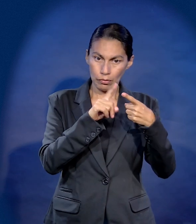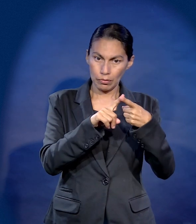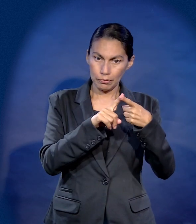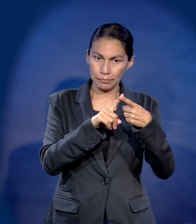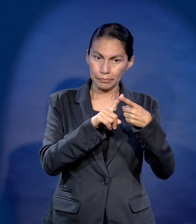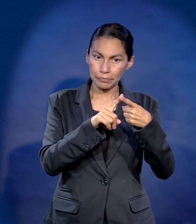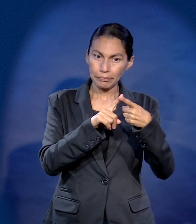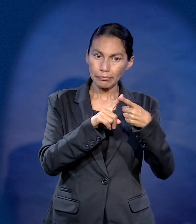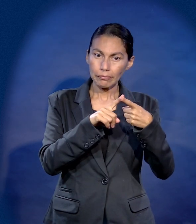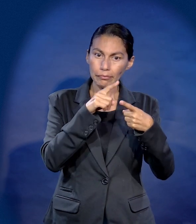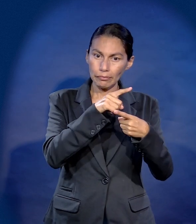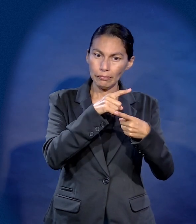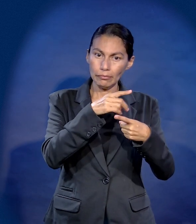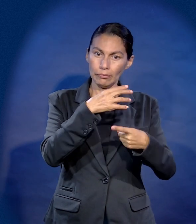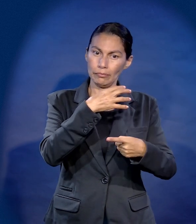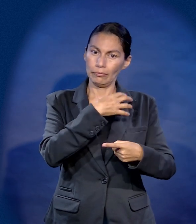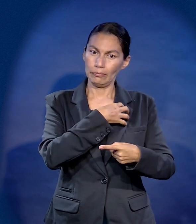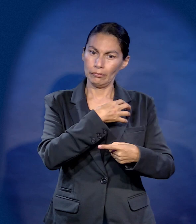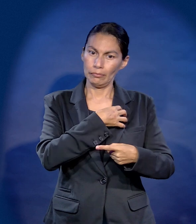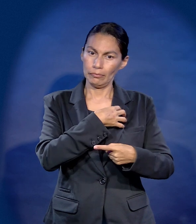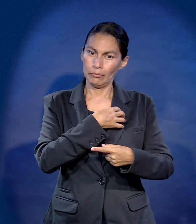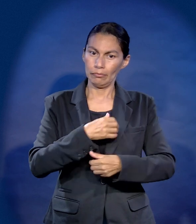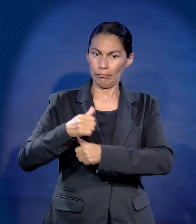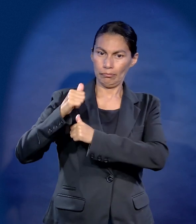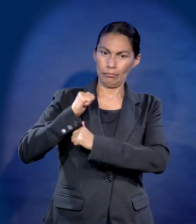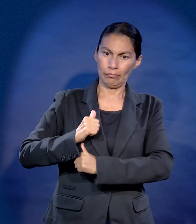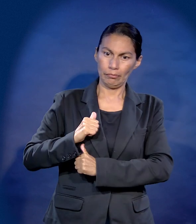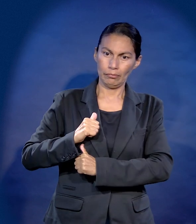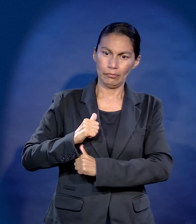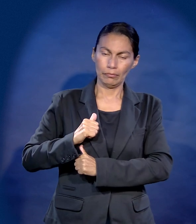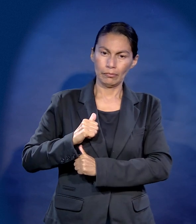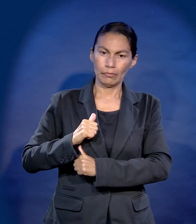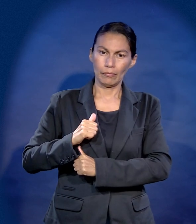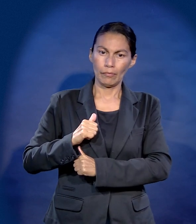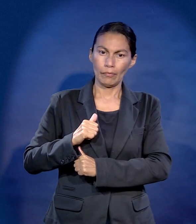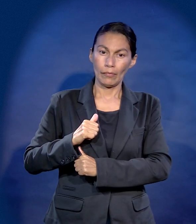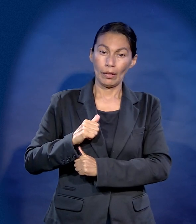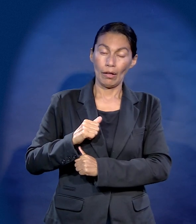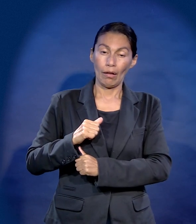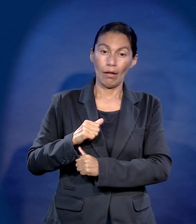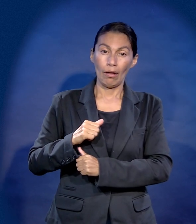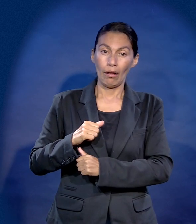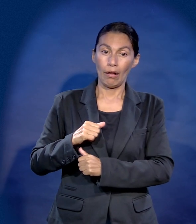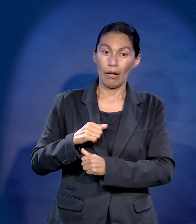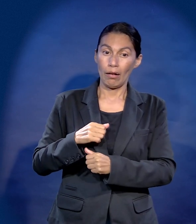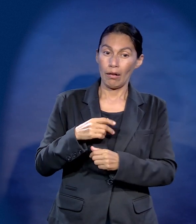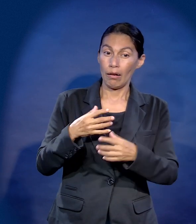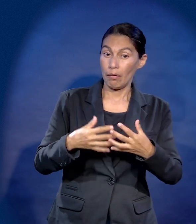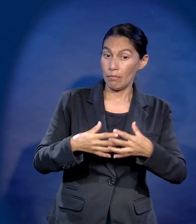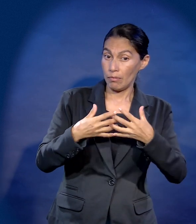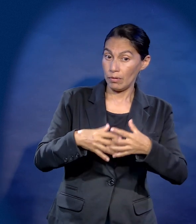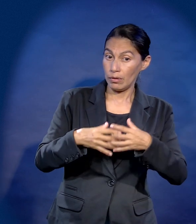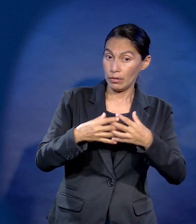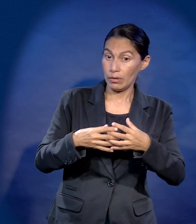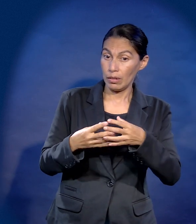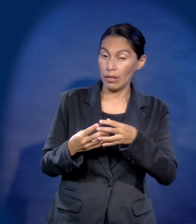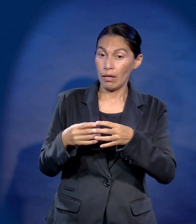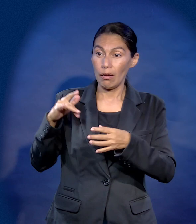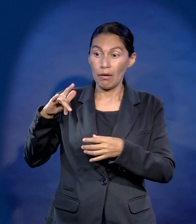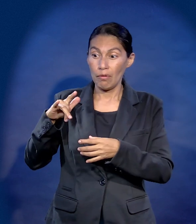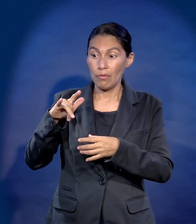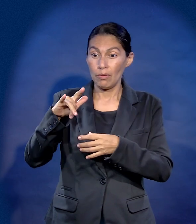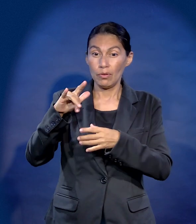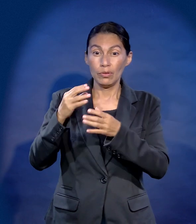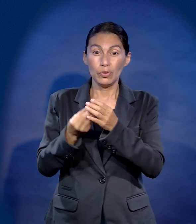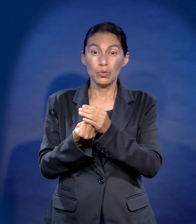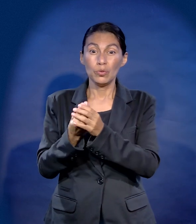El primero de ellos estaba en el timón de mando. Como Aeroflot estaba metiendo aviones nuevos y tenía que sacarlos a